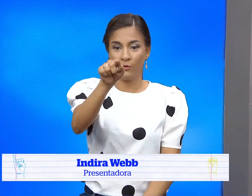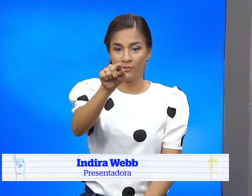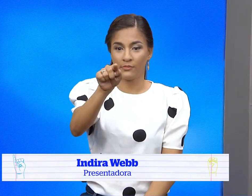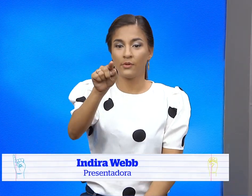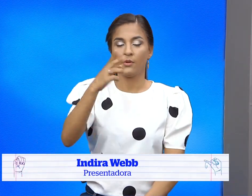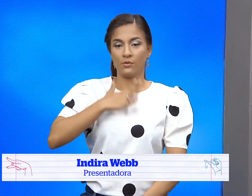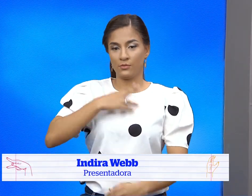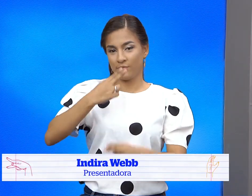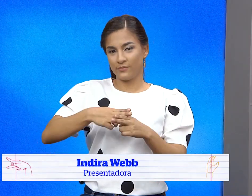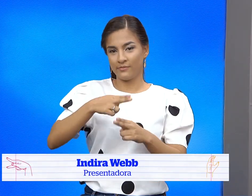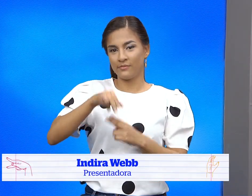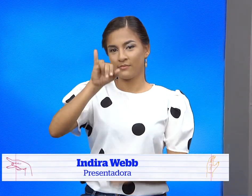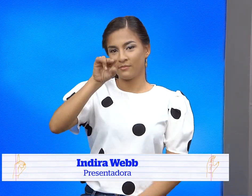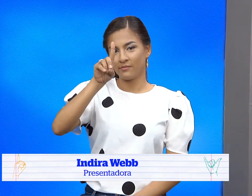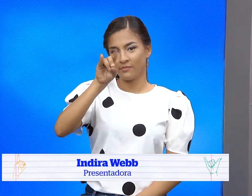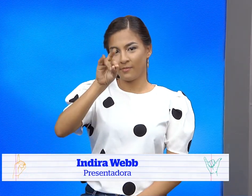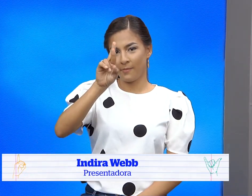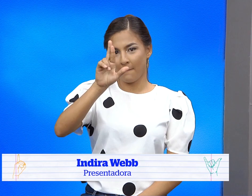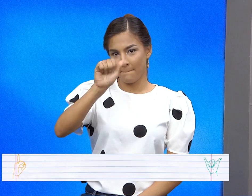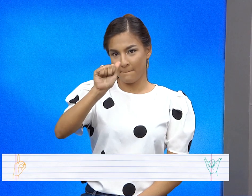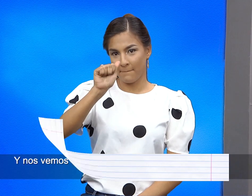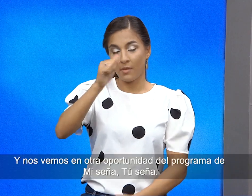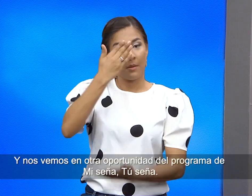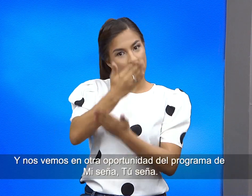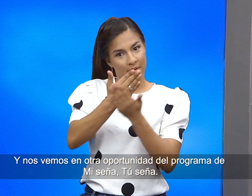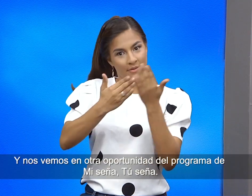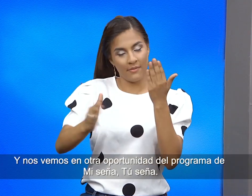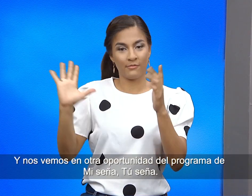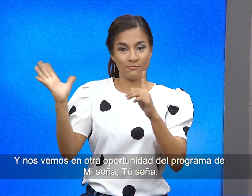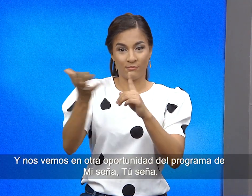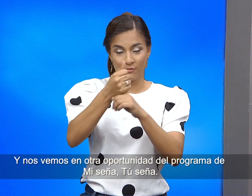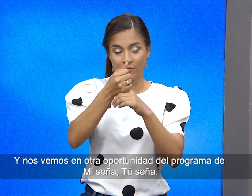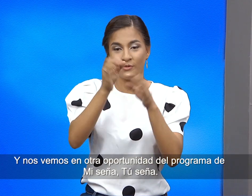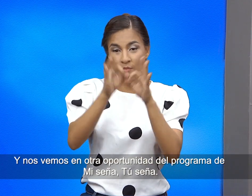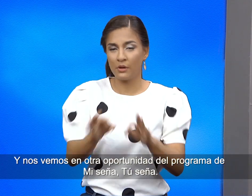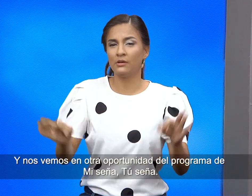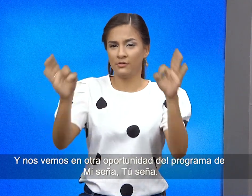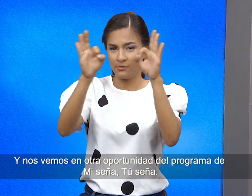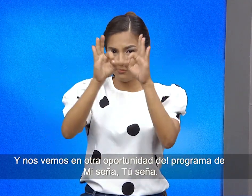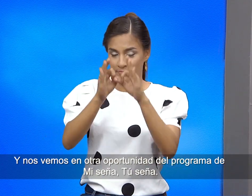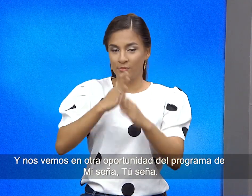Y nos vemos en otra oportunidad del programa Mi Seña, Tu Seña.